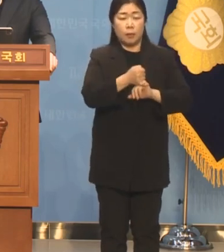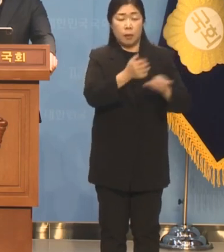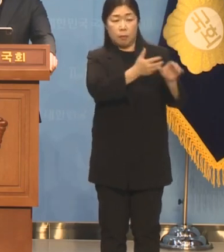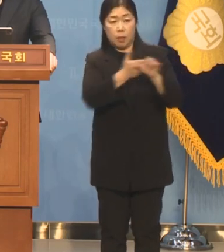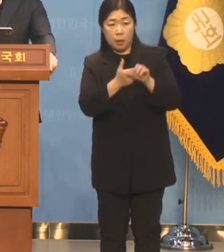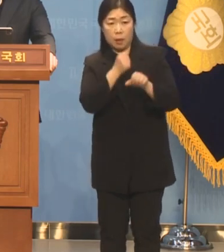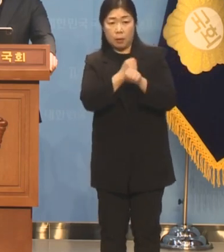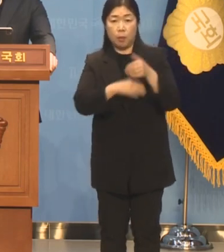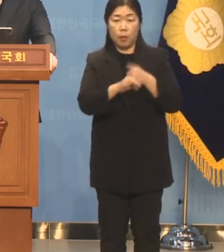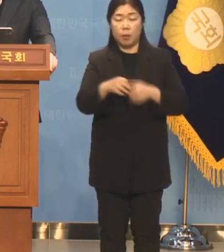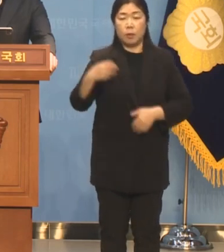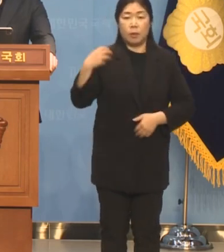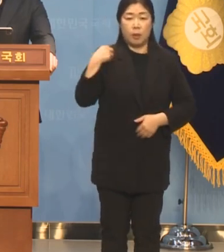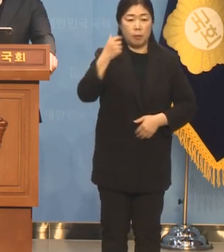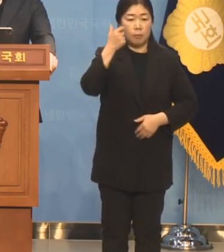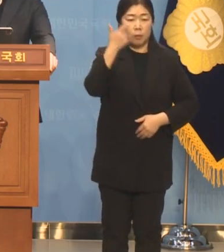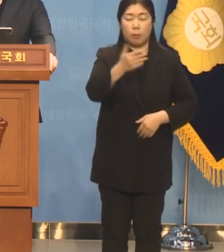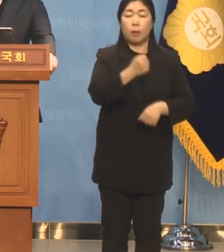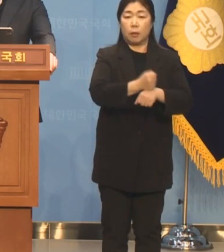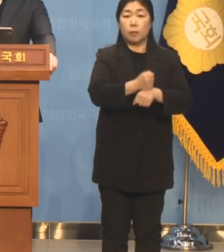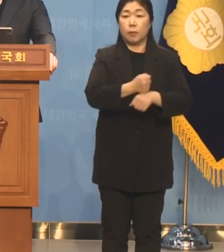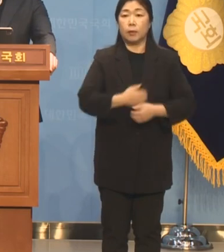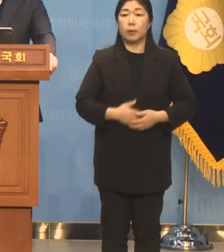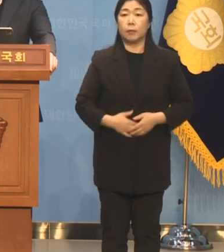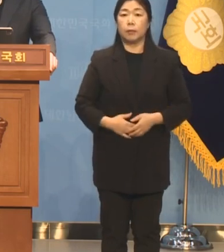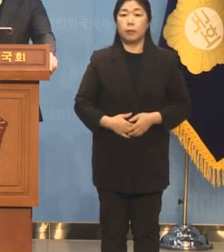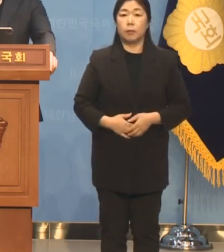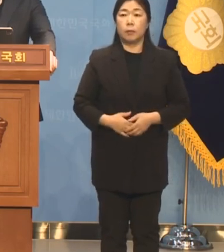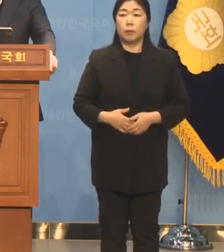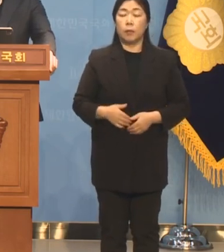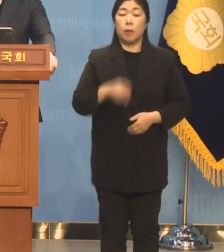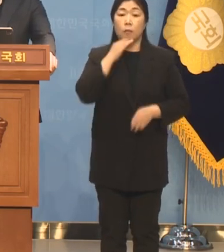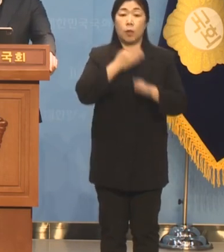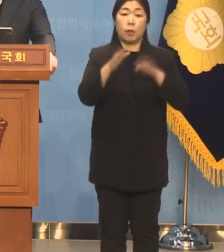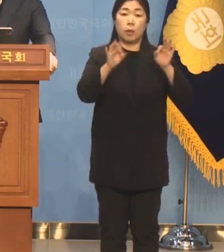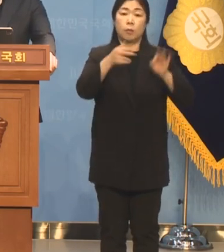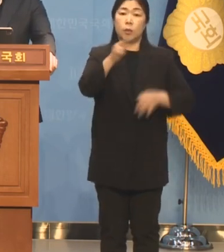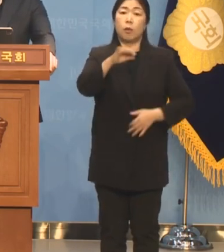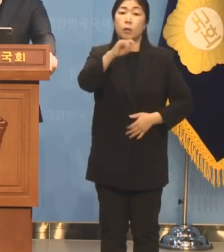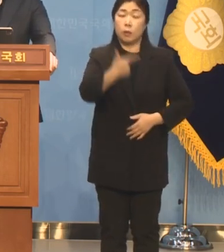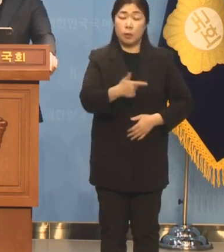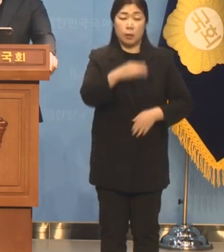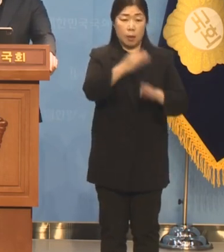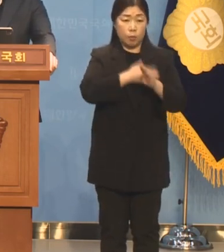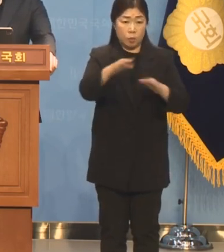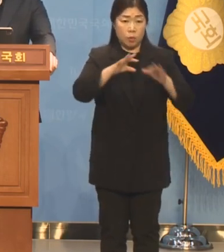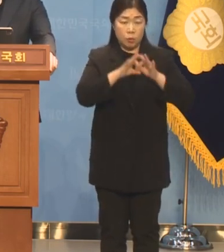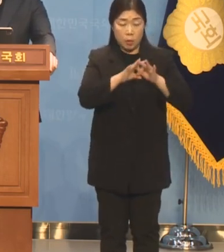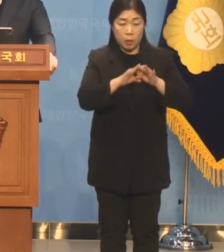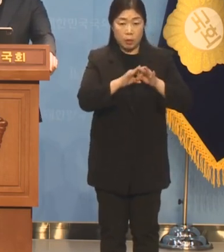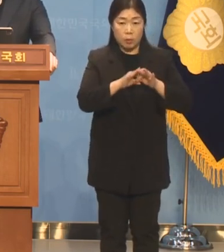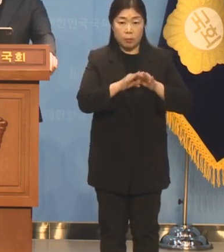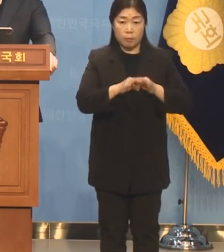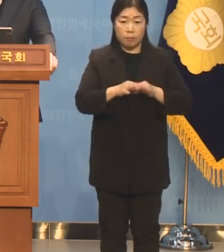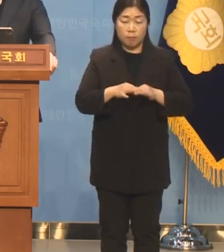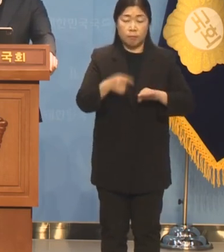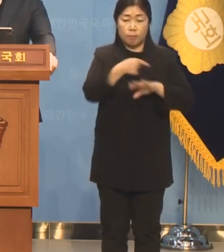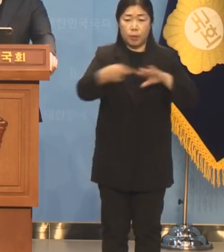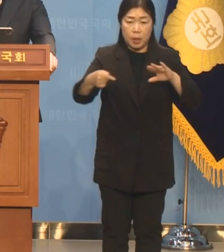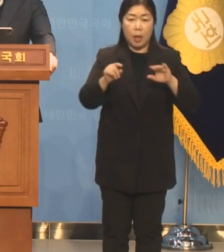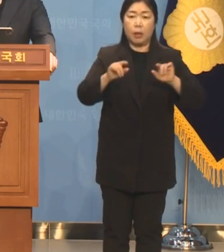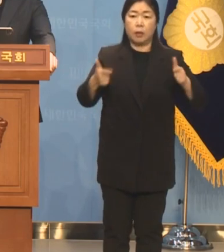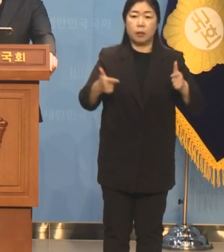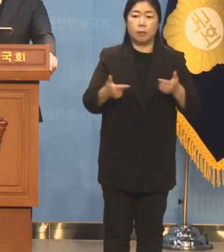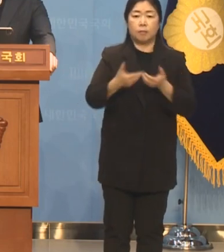무력시위의 책임을 물을 것입니다. 최근 북한 김정은 정권은 남북관계를 동족이 아닌